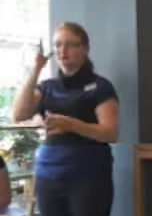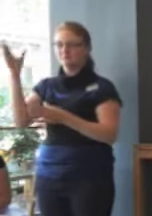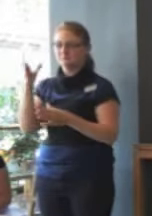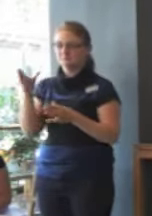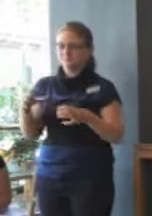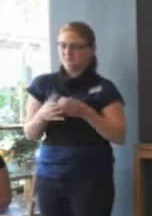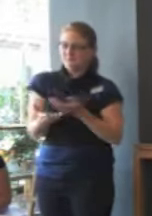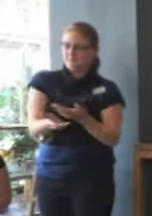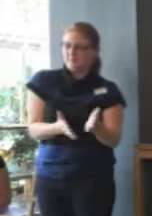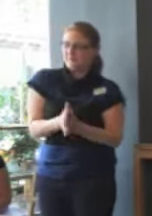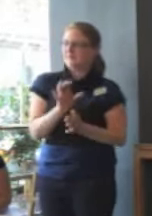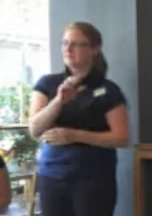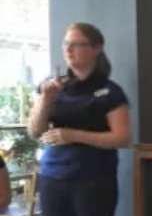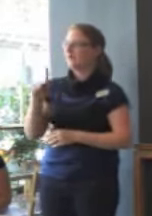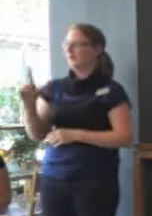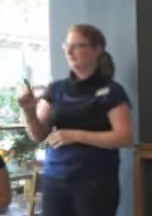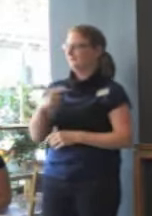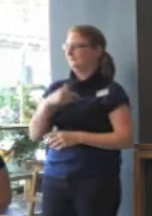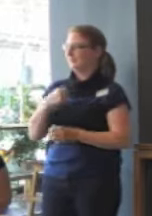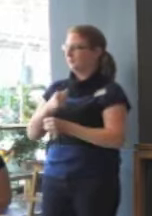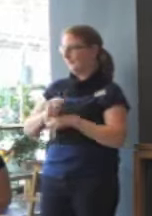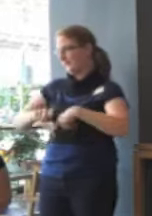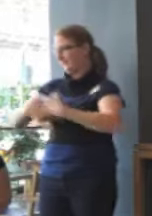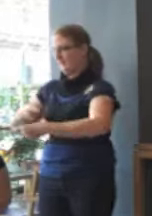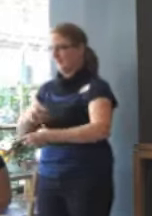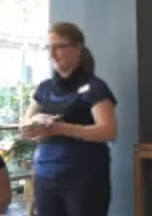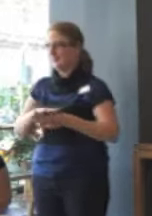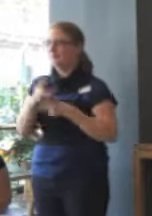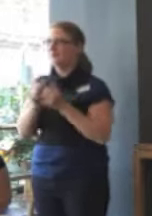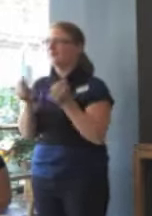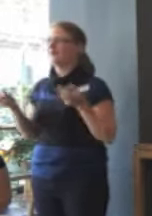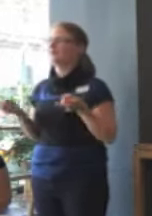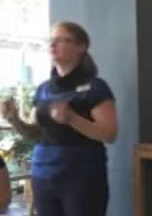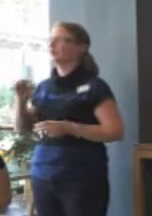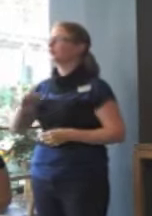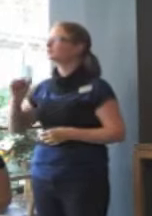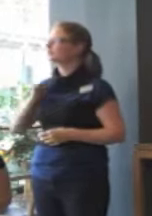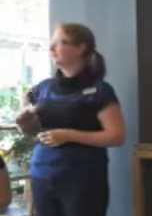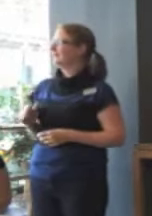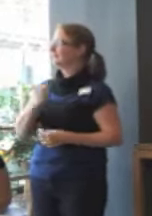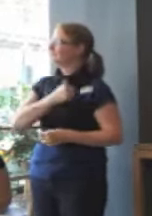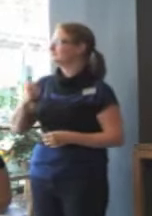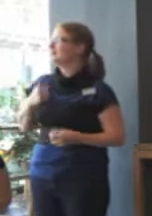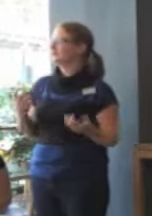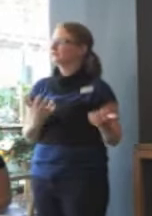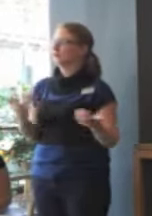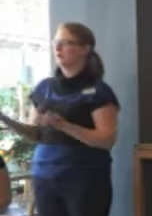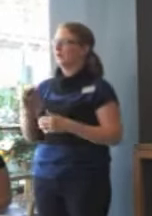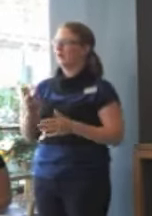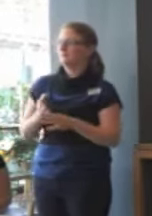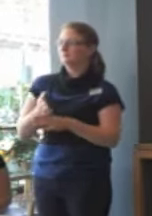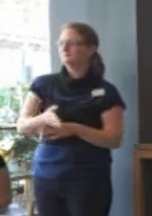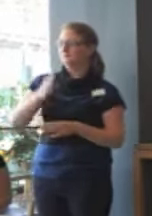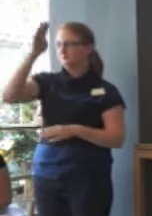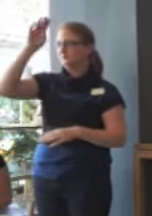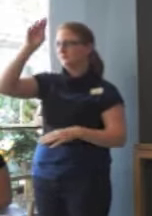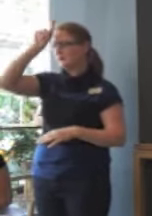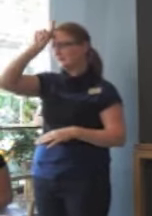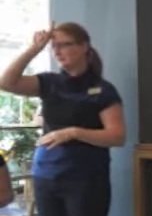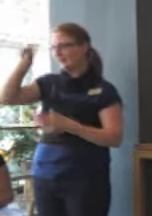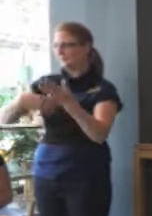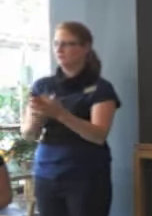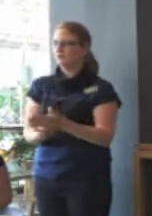SKN. Men det saknas också konsumentmakt. Om man åker till Turkiet och flyttar in på ett rum och